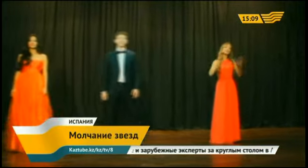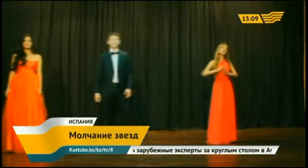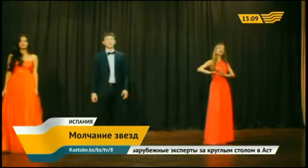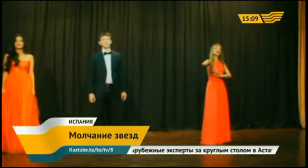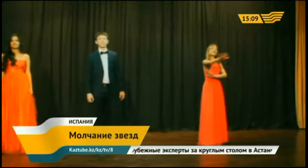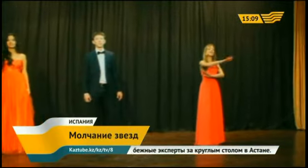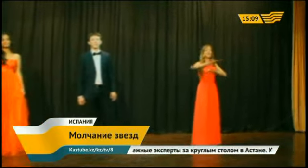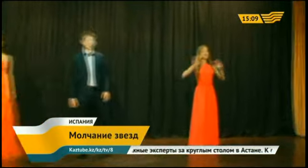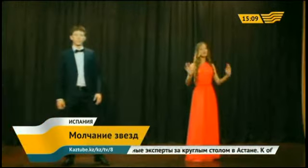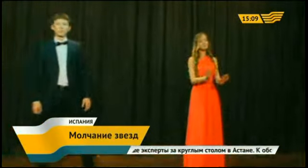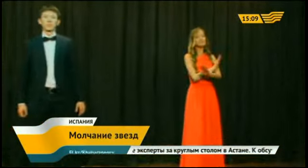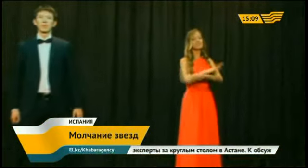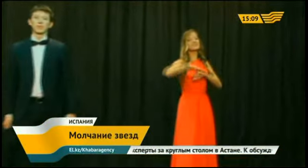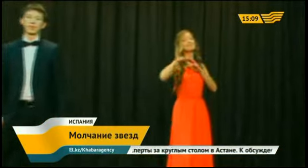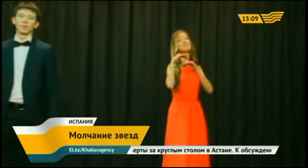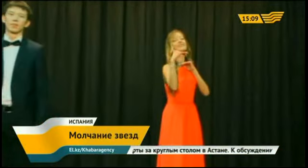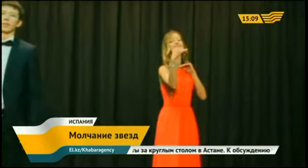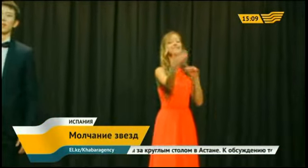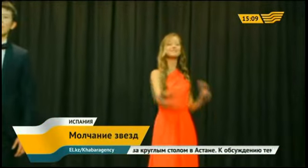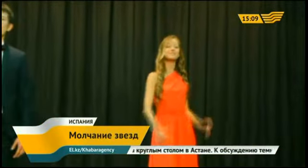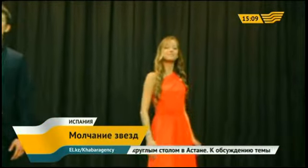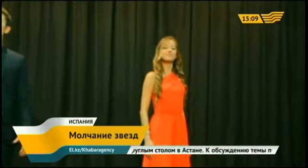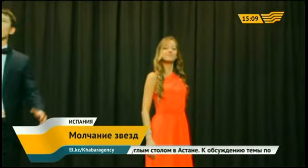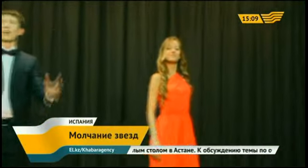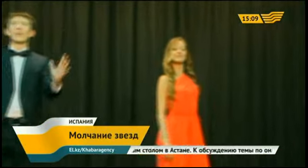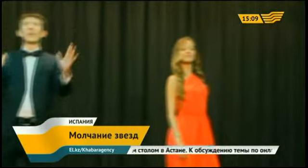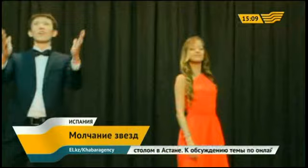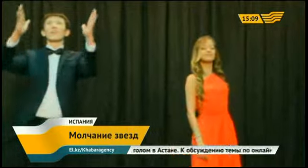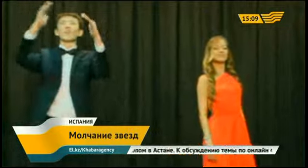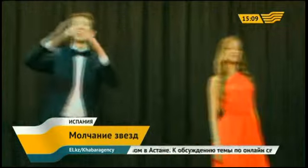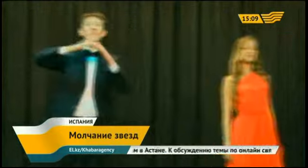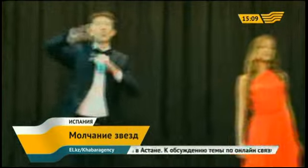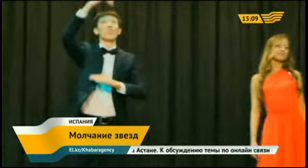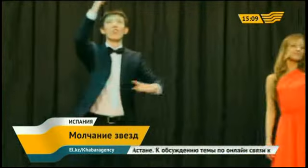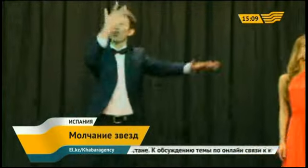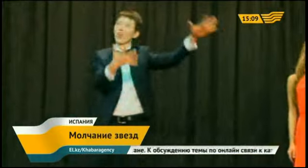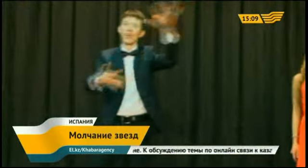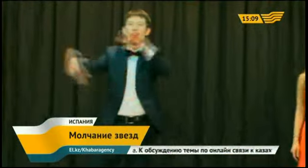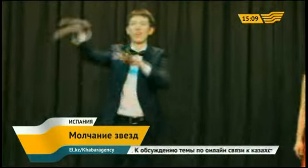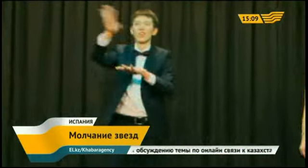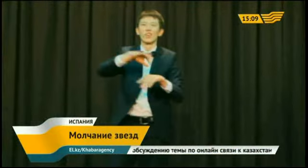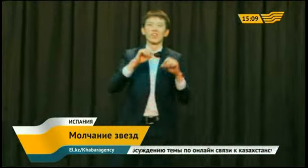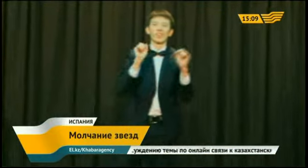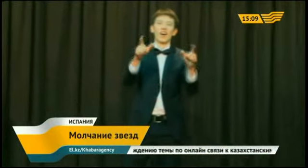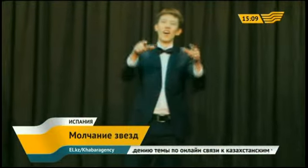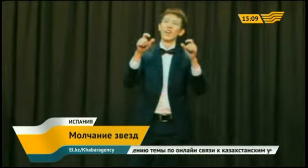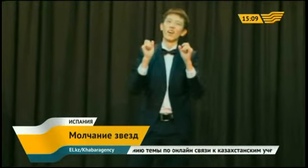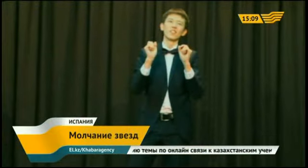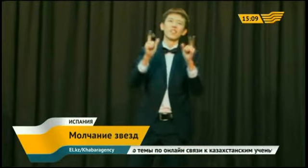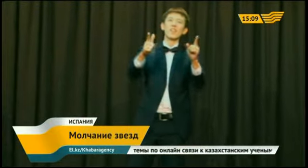Алина Алексеева, Амина Усманова и Биржан Абдирашитов не слышат музыки и не могут петь. Их творческое оружие – жесты и